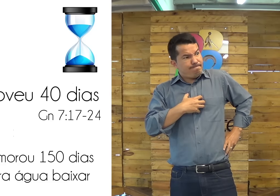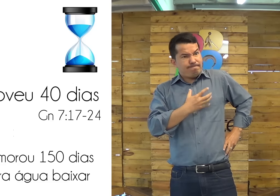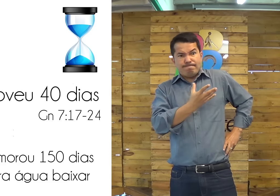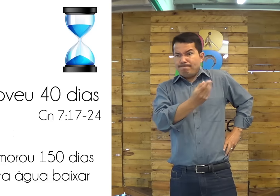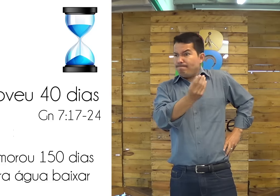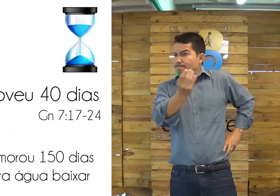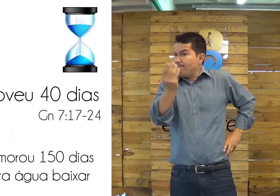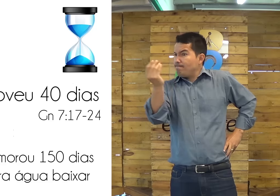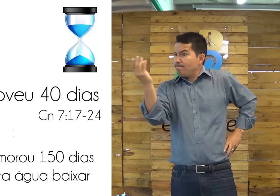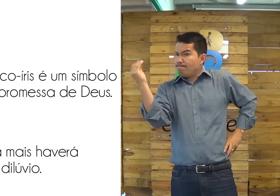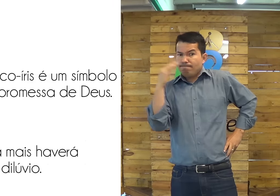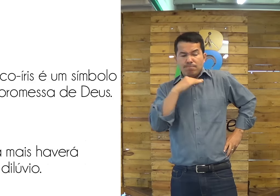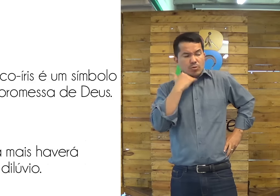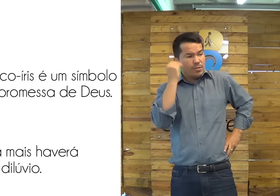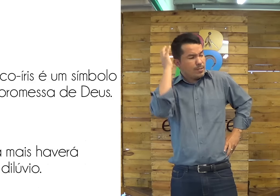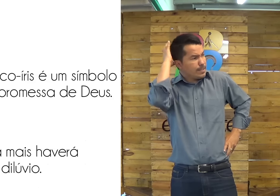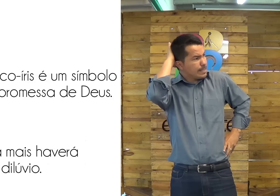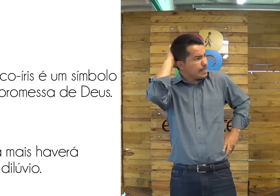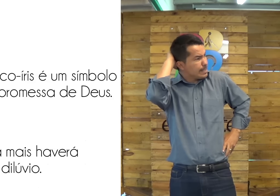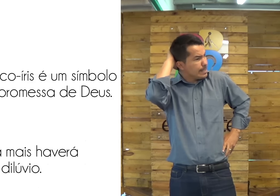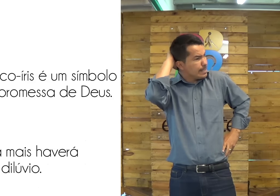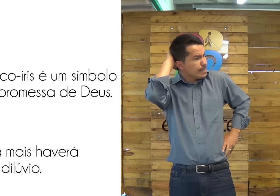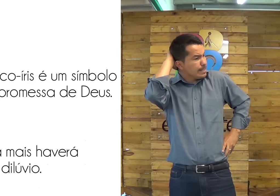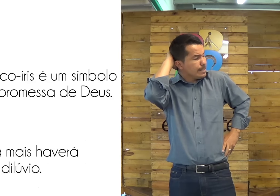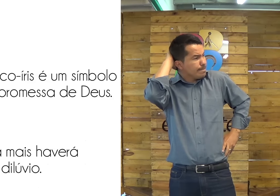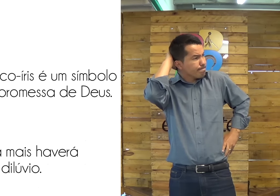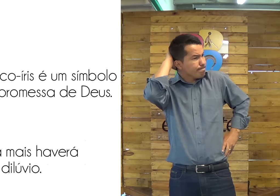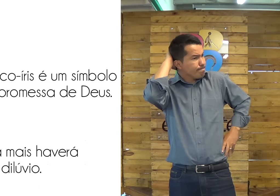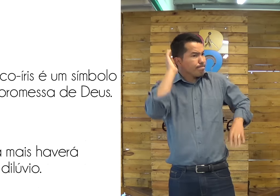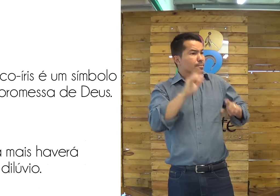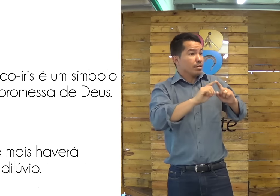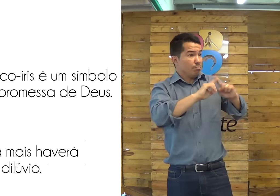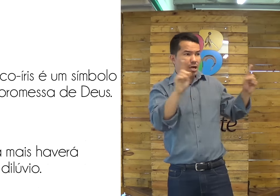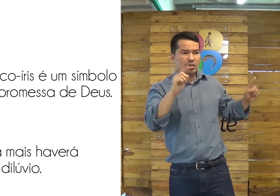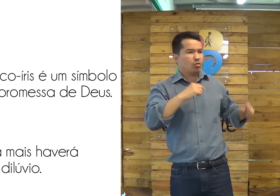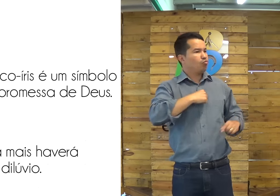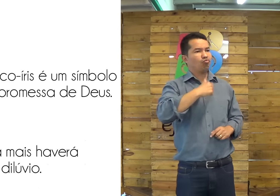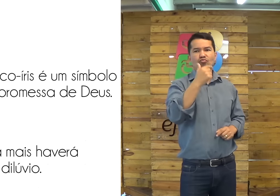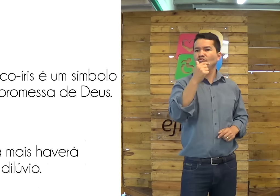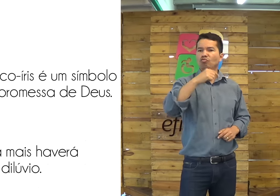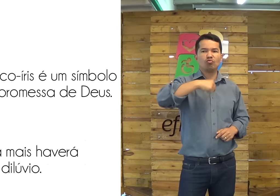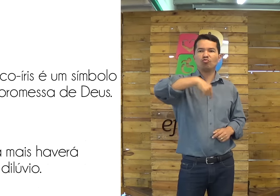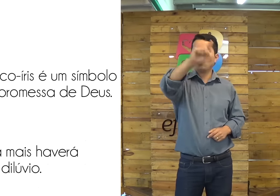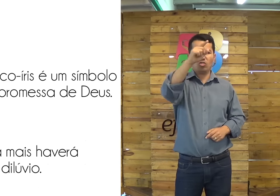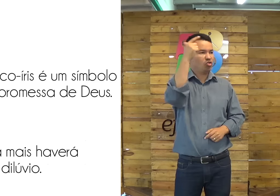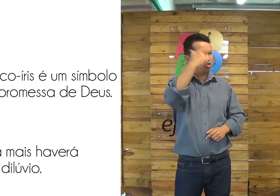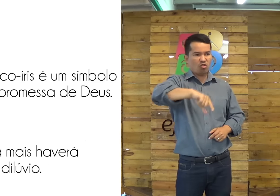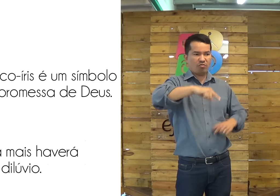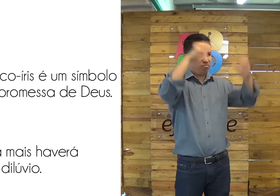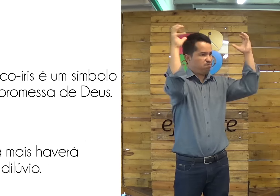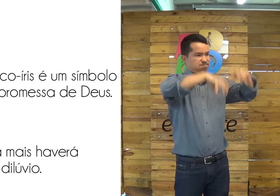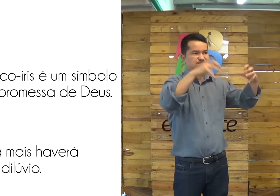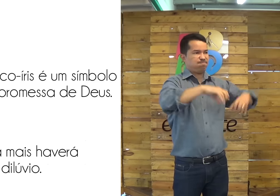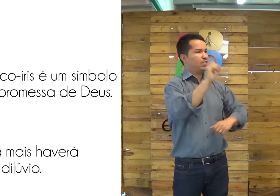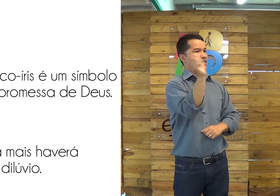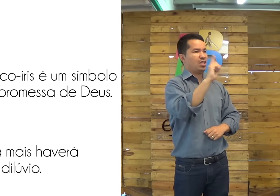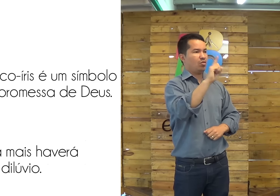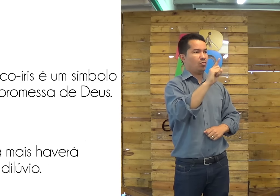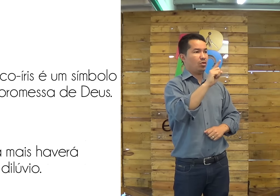olha eu sinto muito por causa dessas mortes todas mas eu nunca mais vou